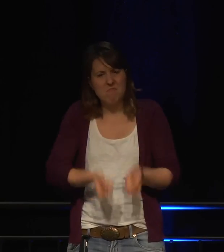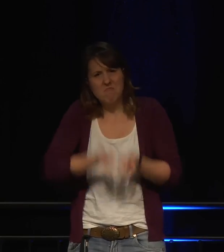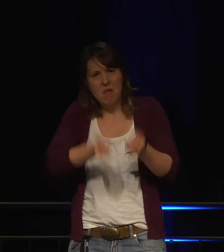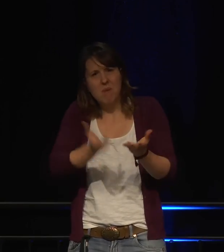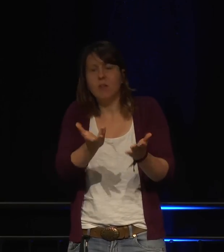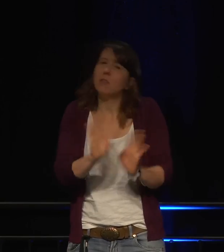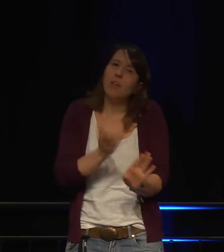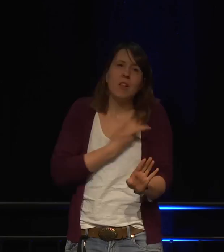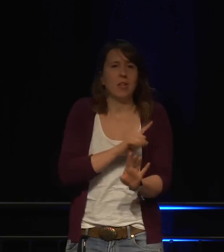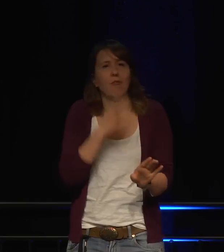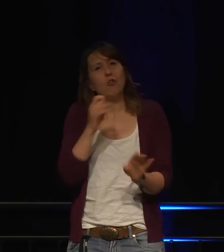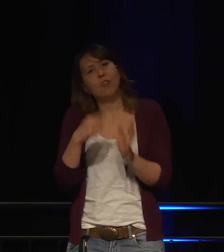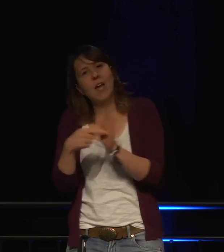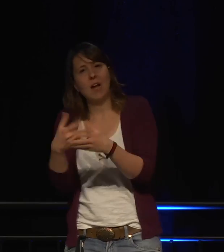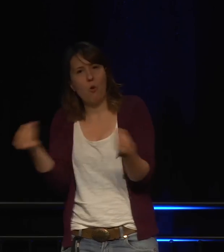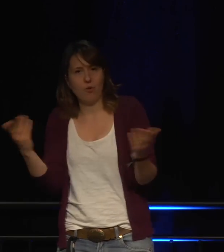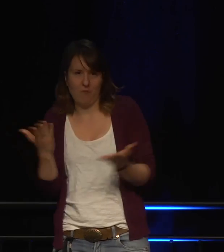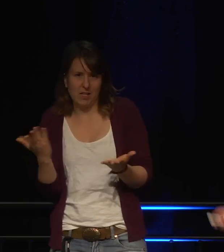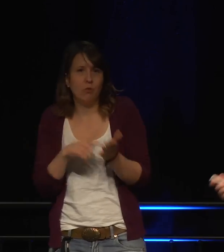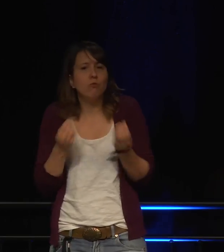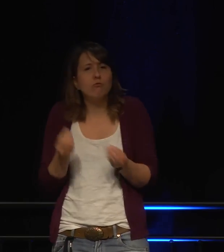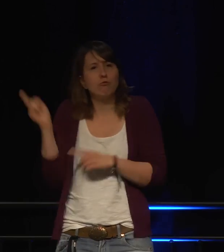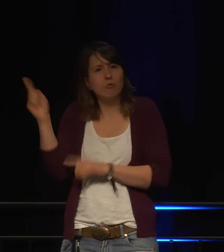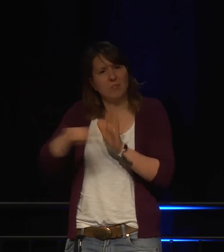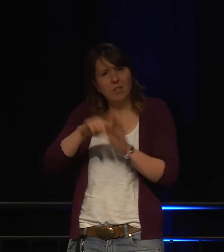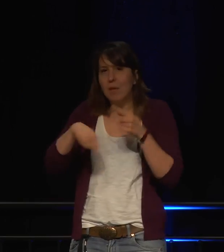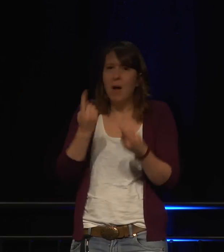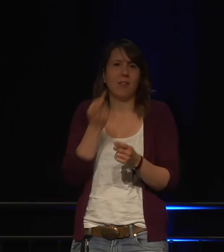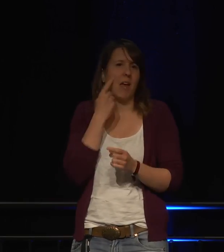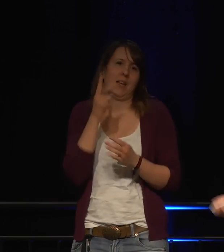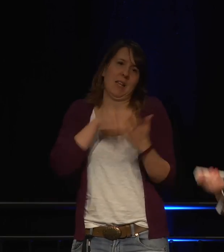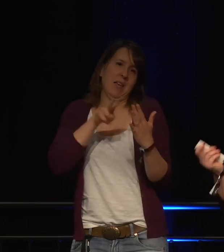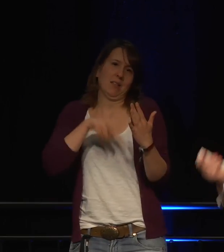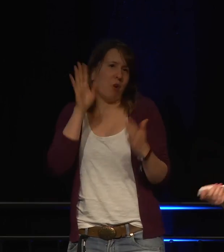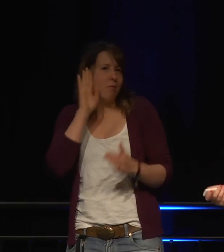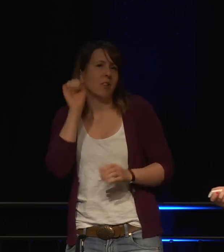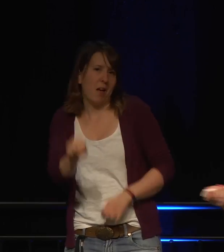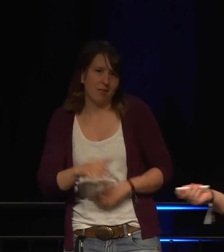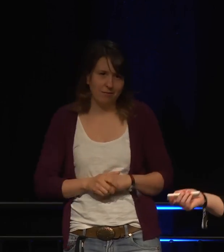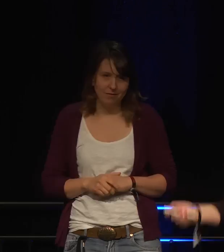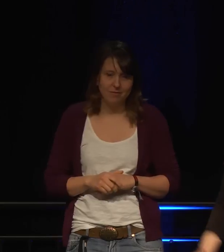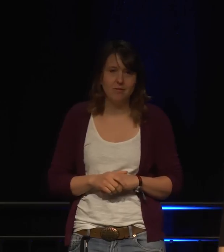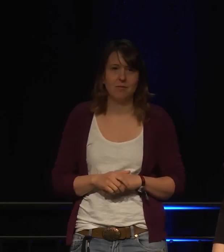a hablar únicamente de ejemplos negativos, porque eso lo oímos todos los días.